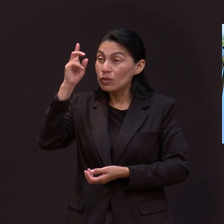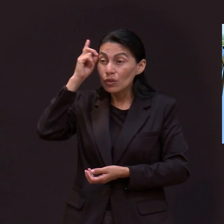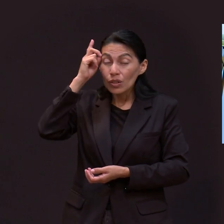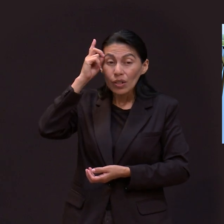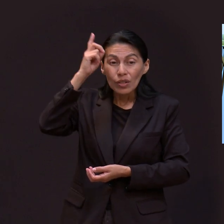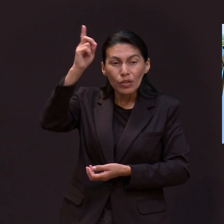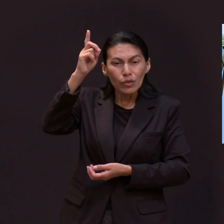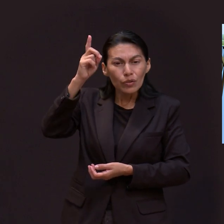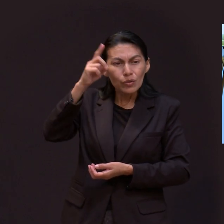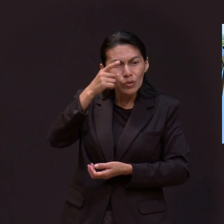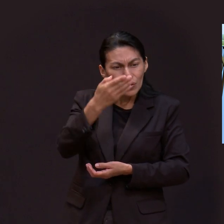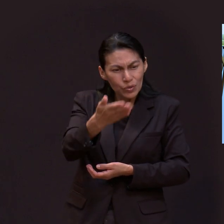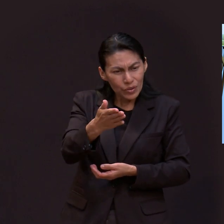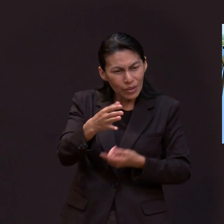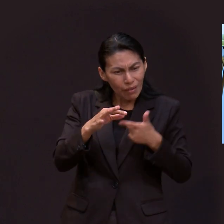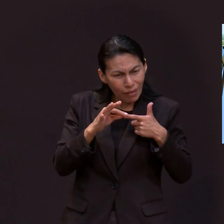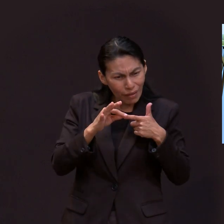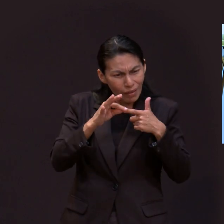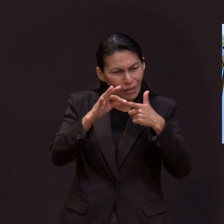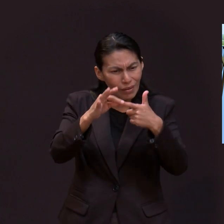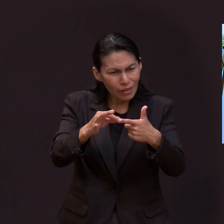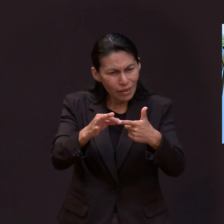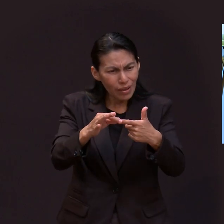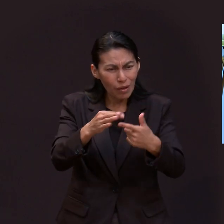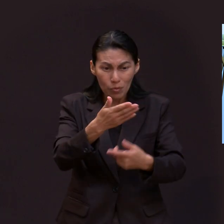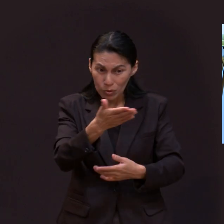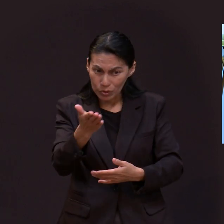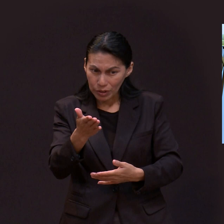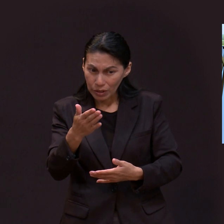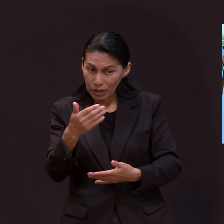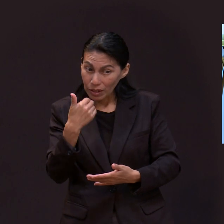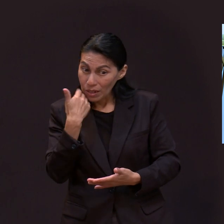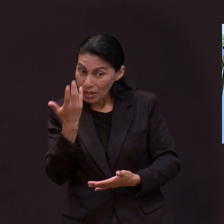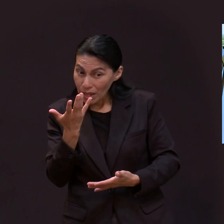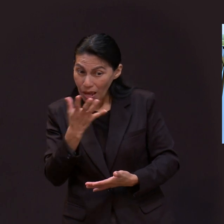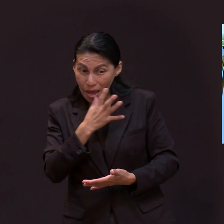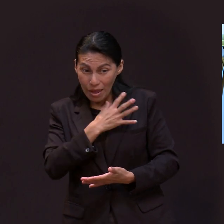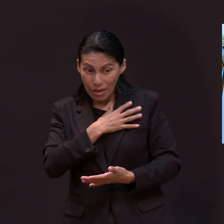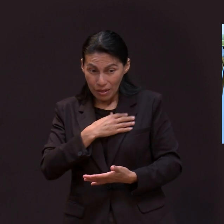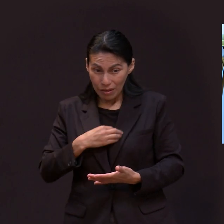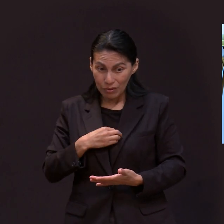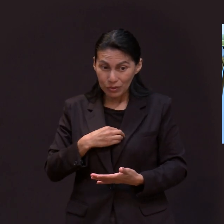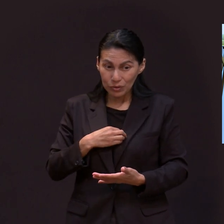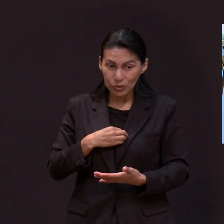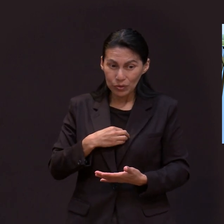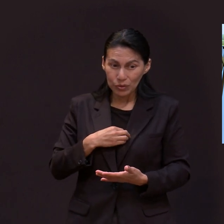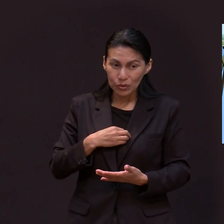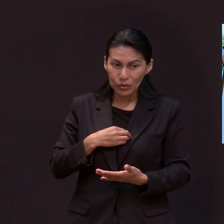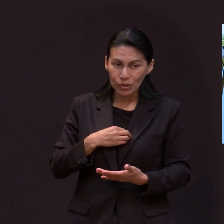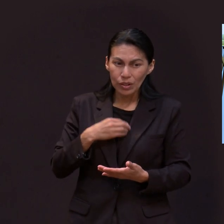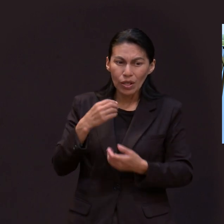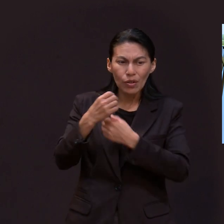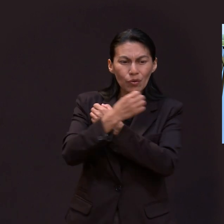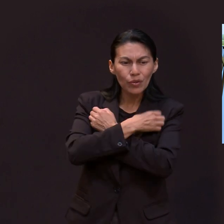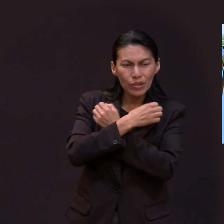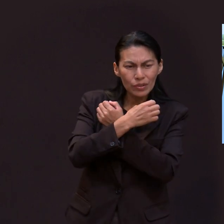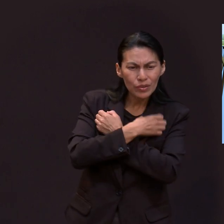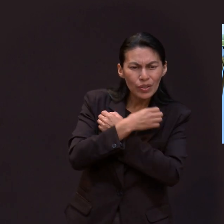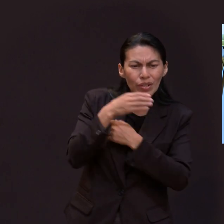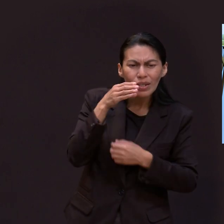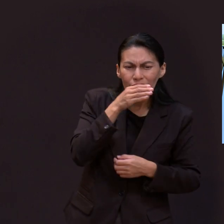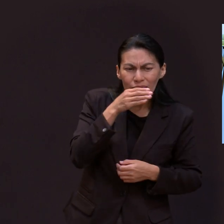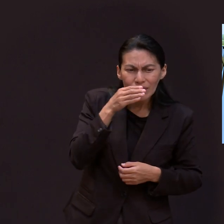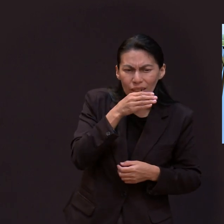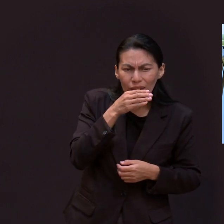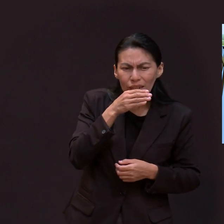visto la mano de dios guiando su vida porque usted quería que sus hijos estuvieran tuvieran una educación